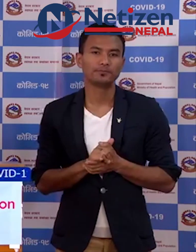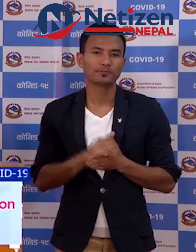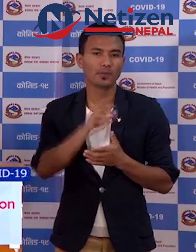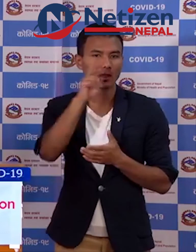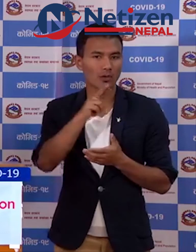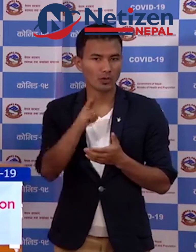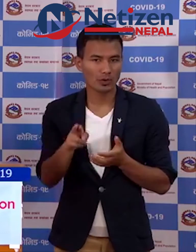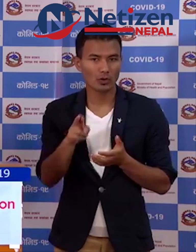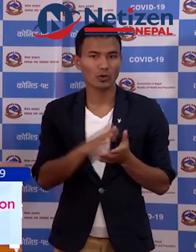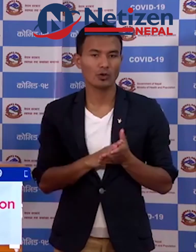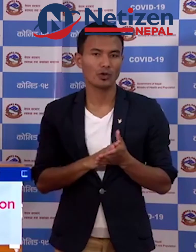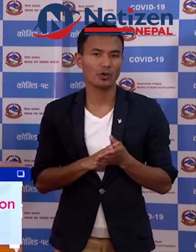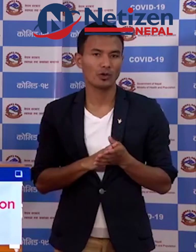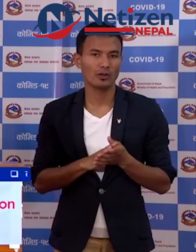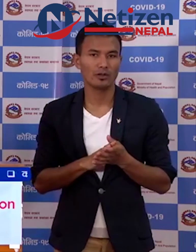र